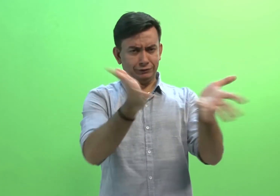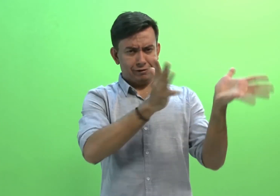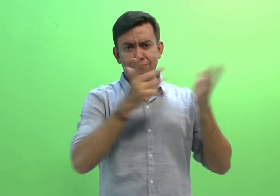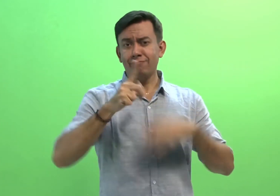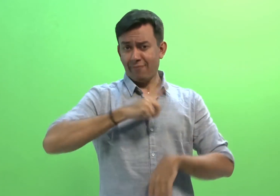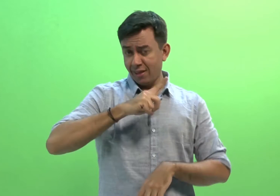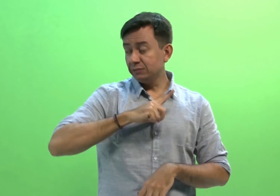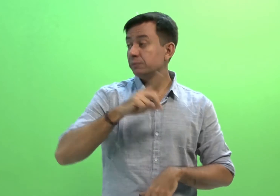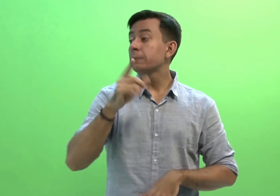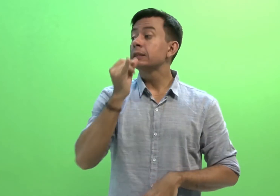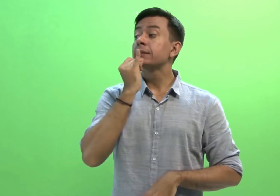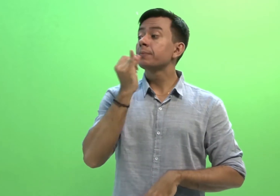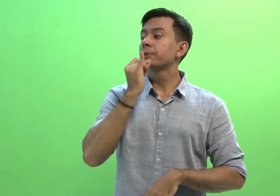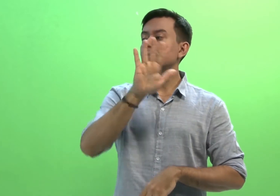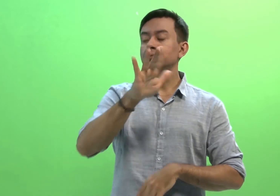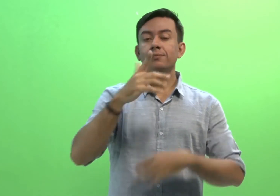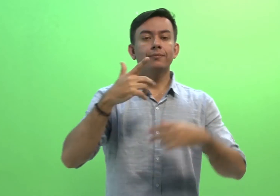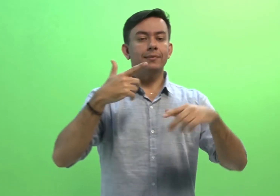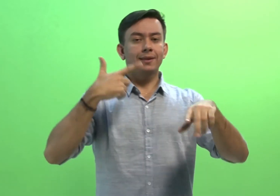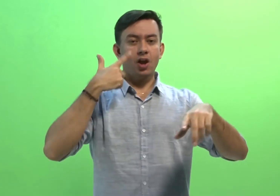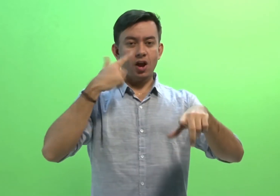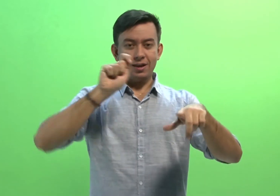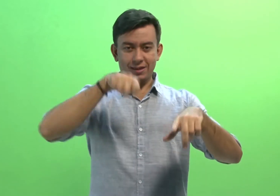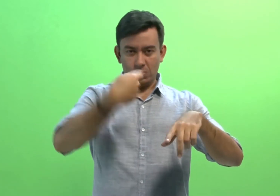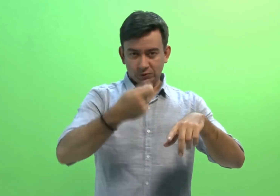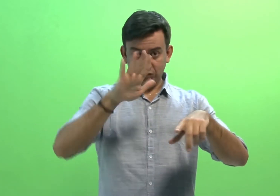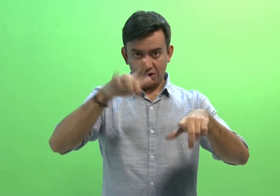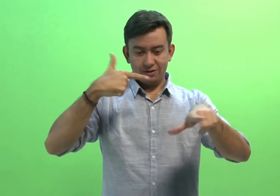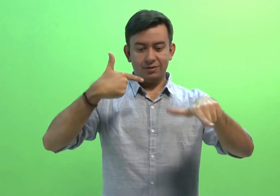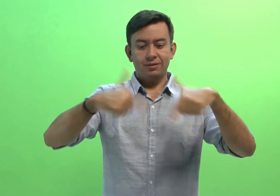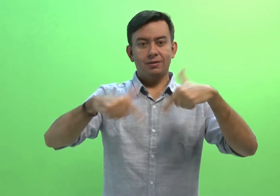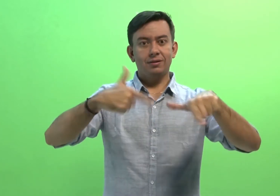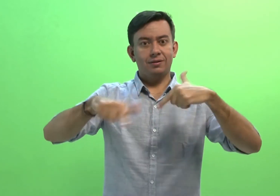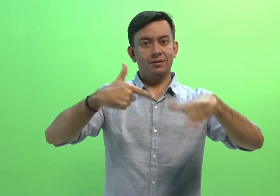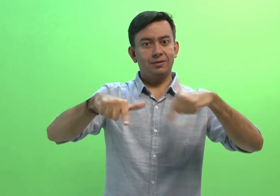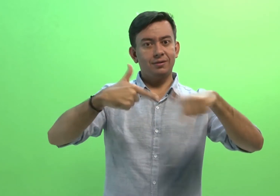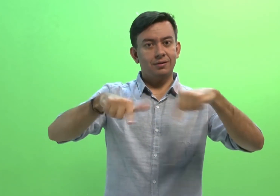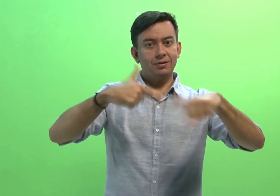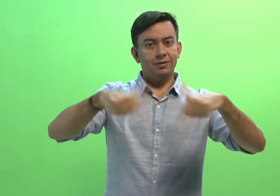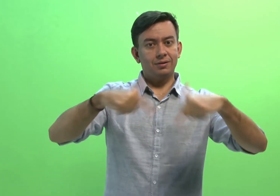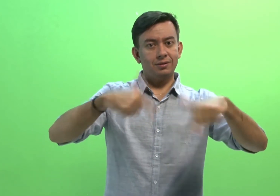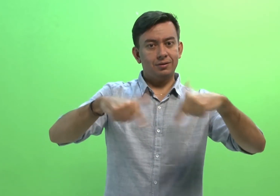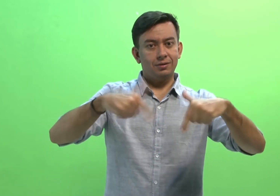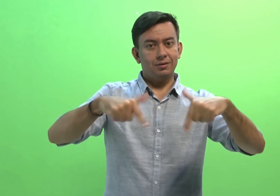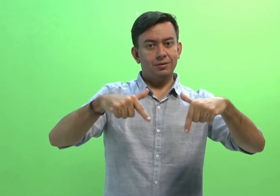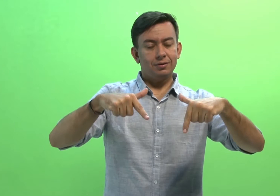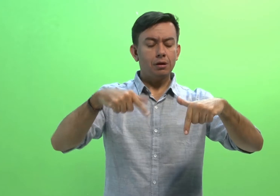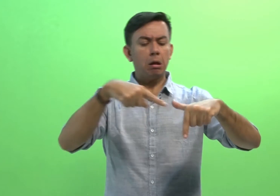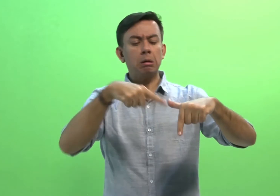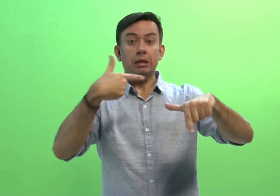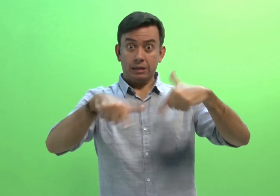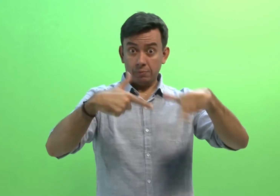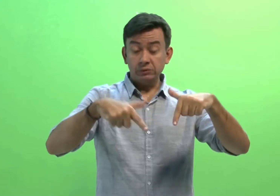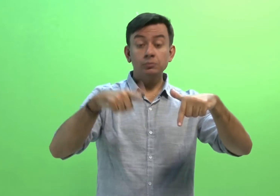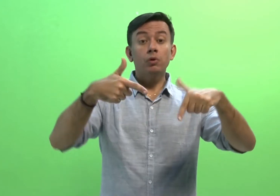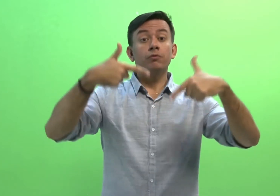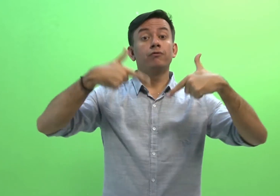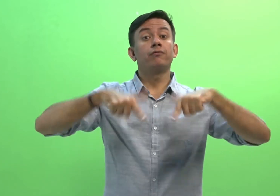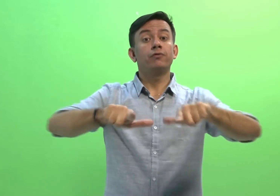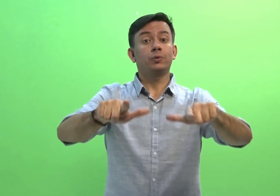língua de sinais tem muitas palavras, muitos sinais assim. Por exemplo, olha o sinal, trabalhar. Este movimento,